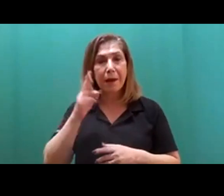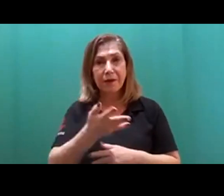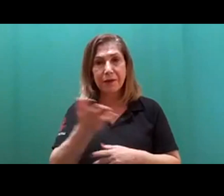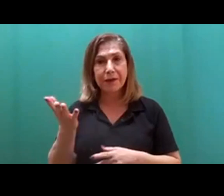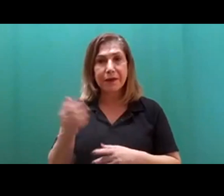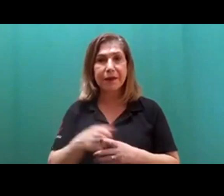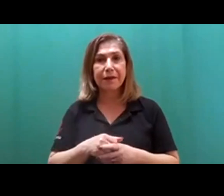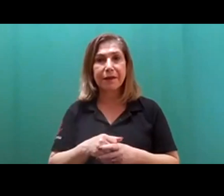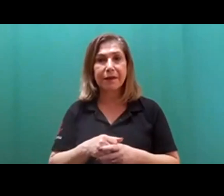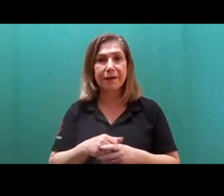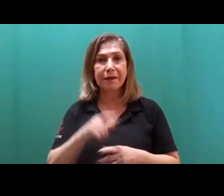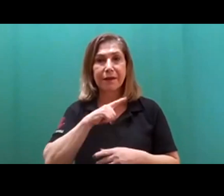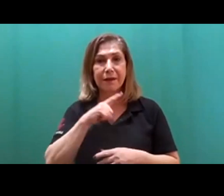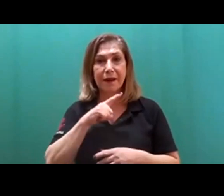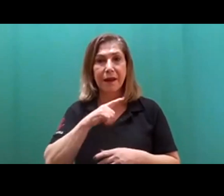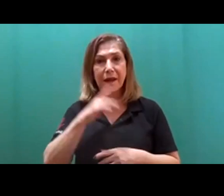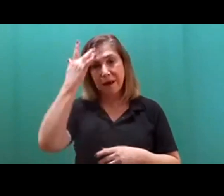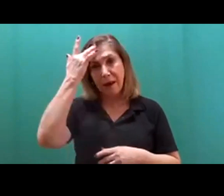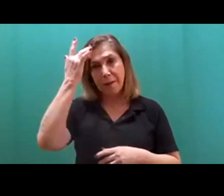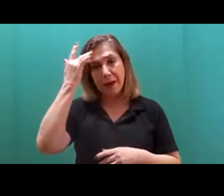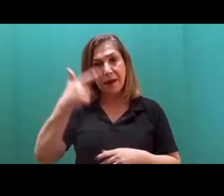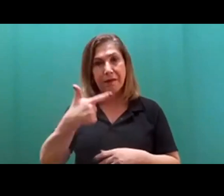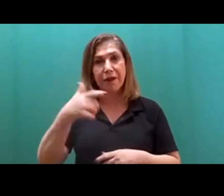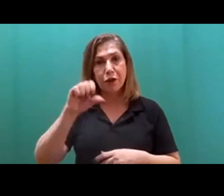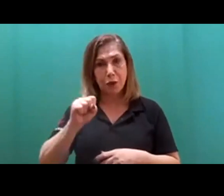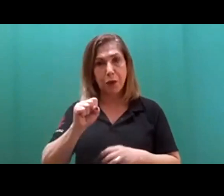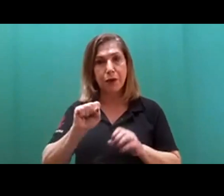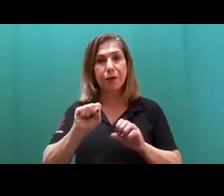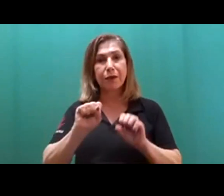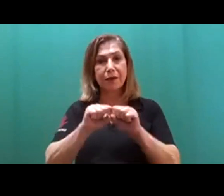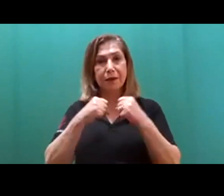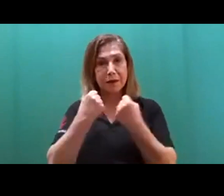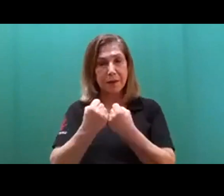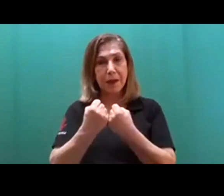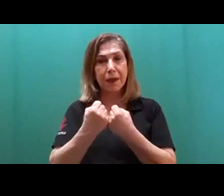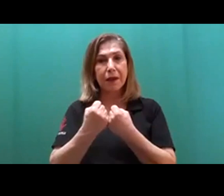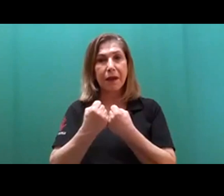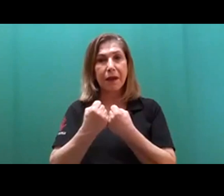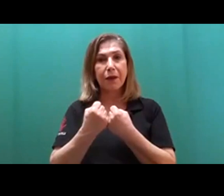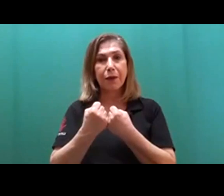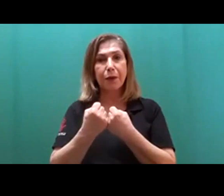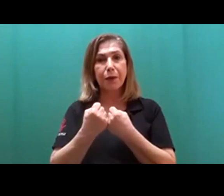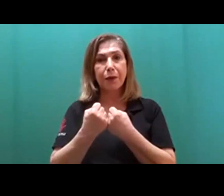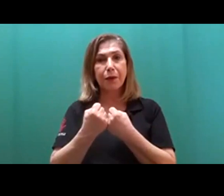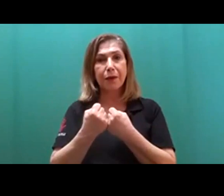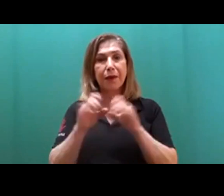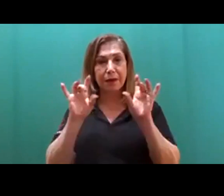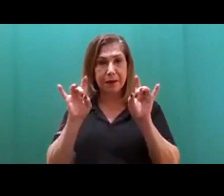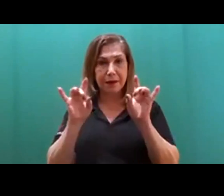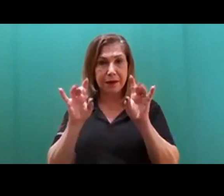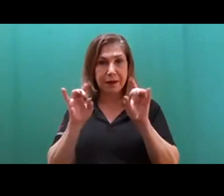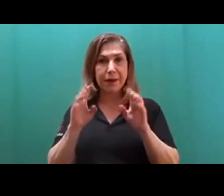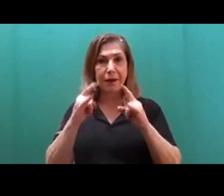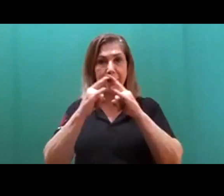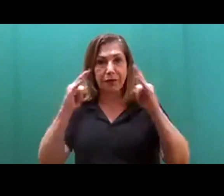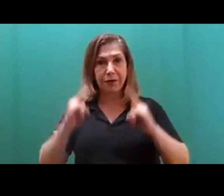Lembramos que ainda amanhã, né, dia 28, o seminário tem seu encerramento na edição especial de Feira de